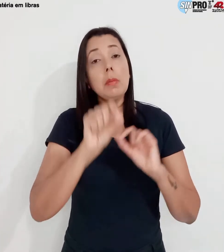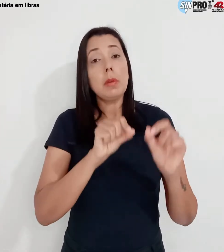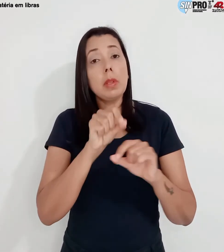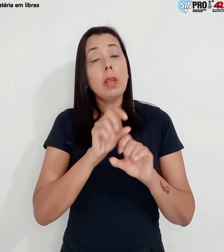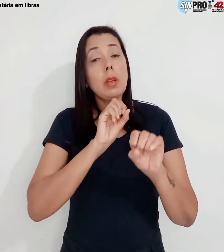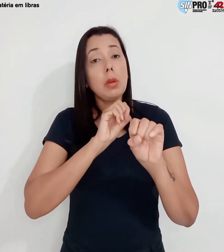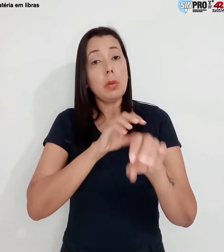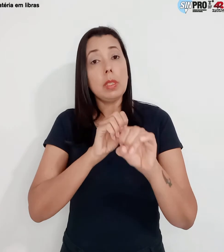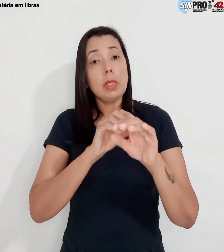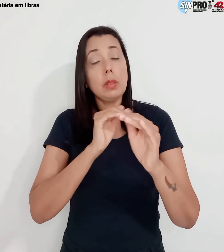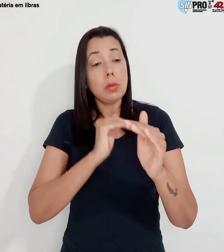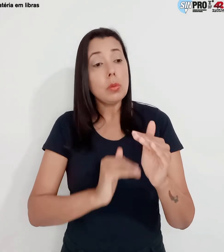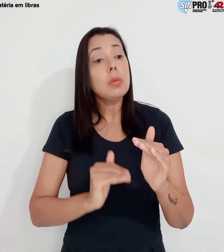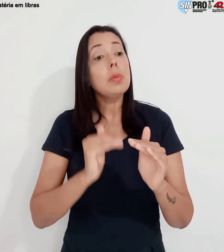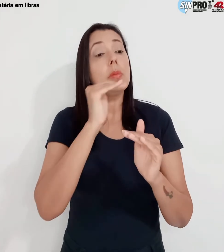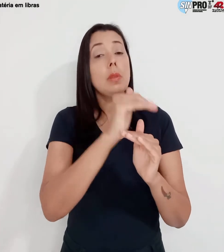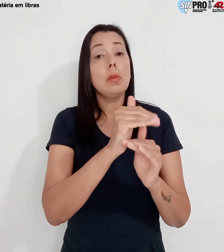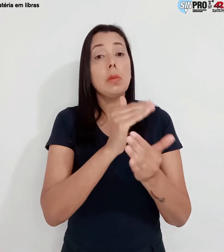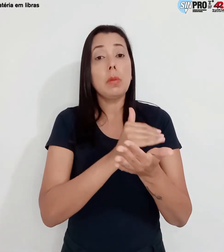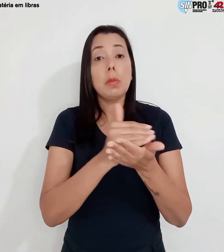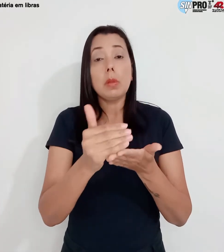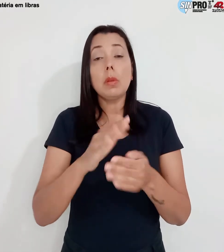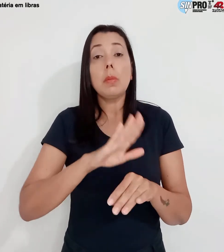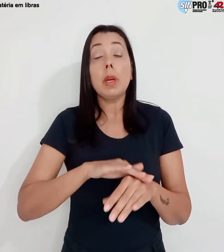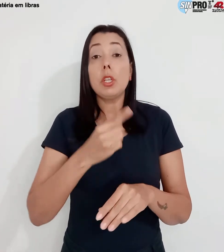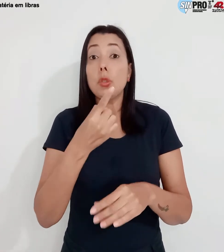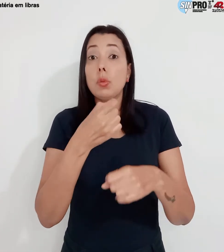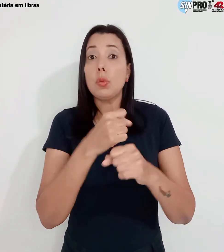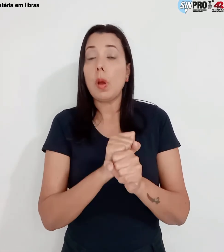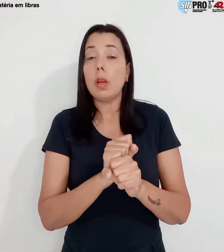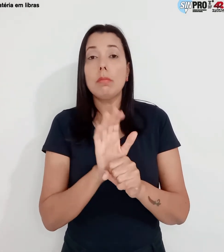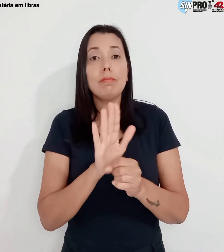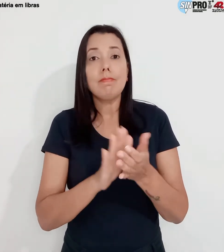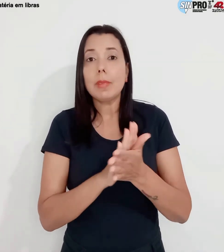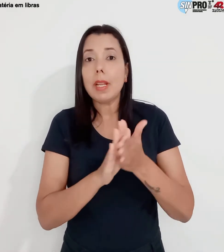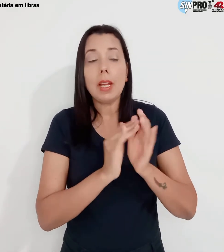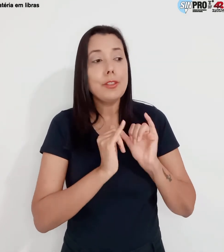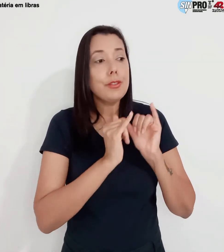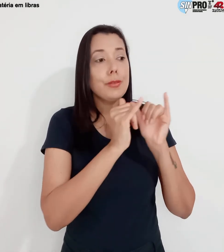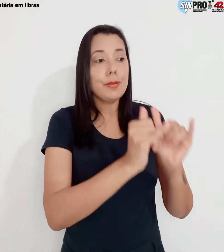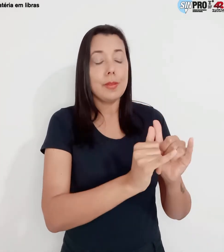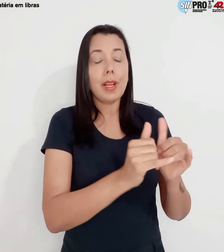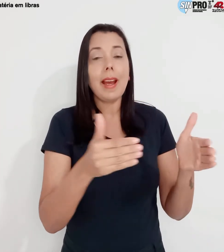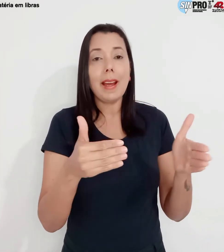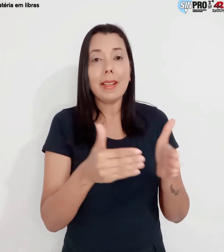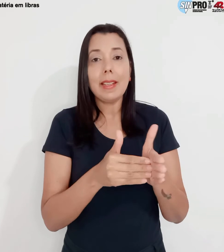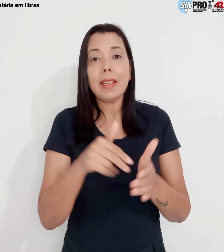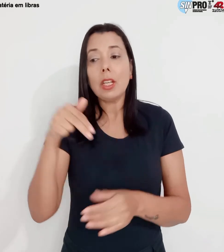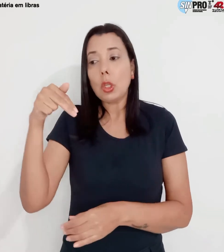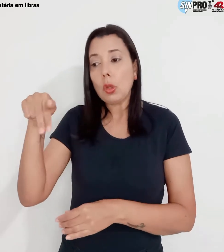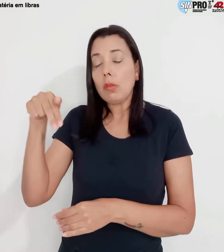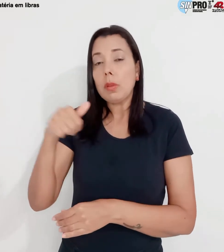ao ensino superior, passou mais de um ano sem ser divulgado, até novembro de